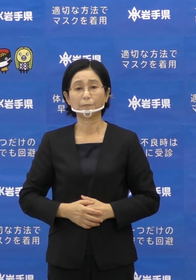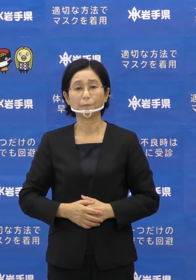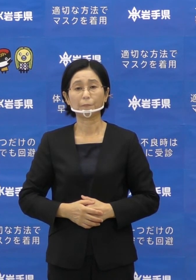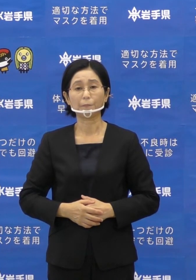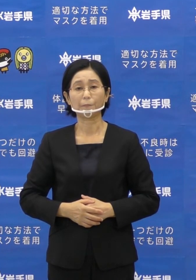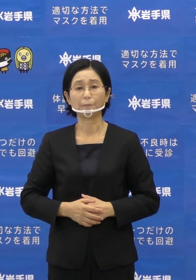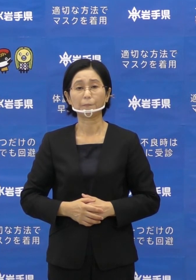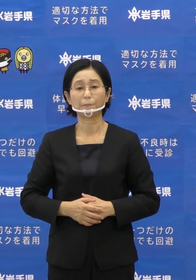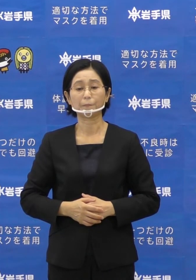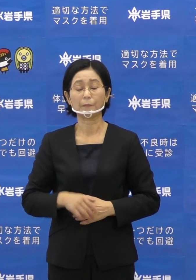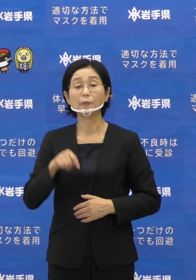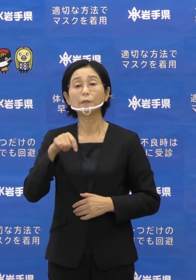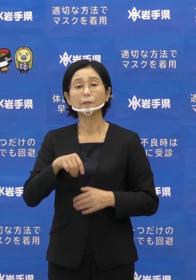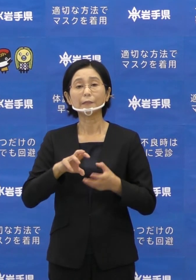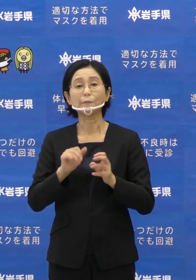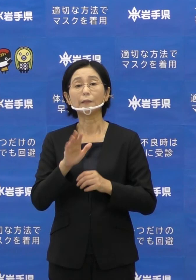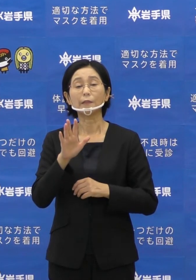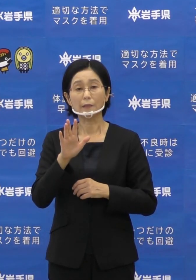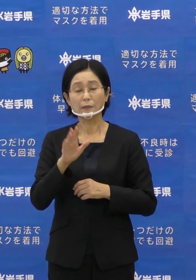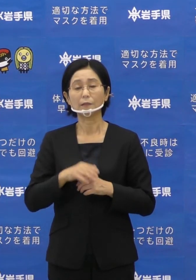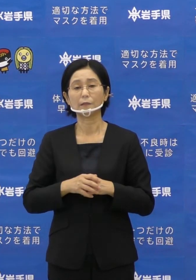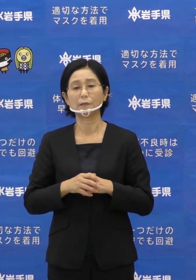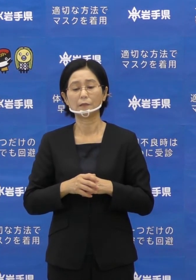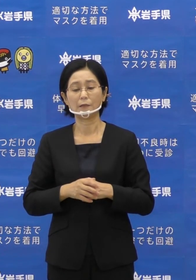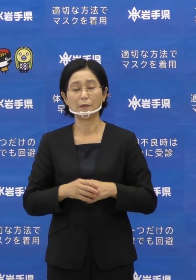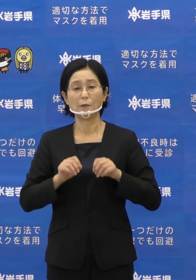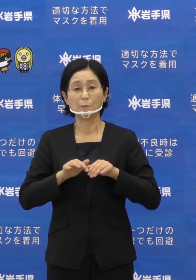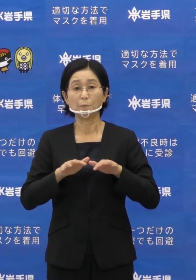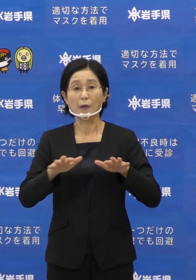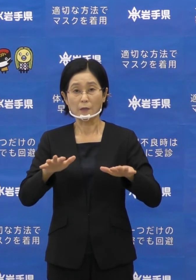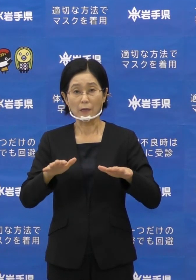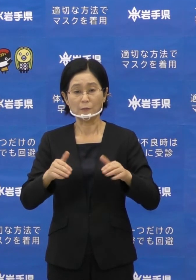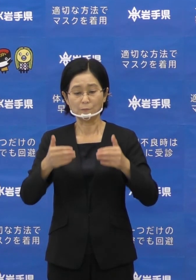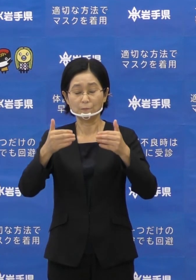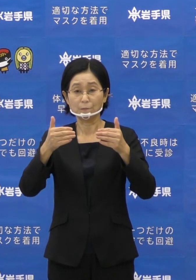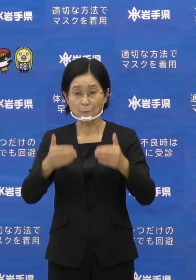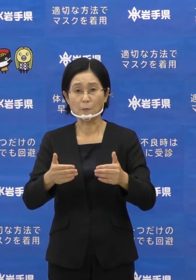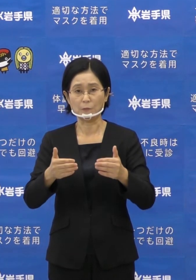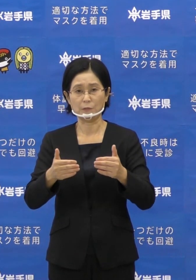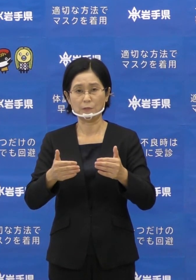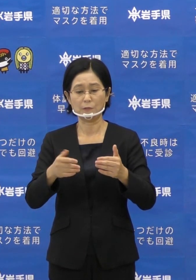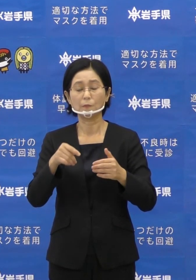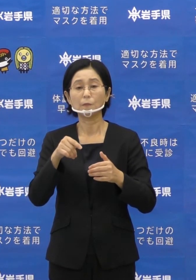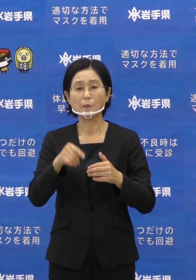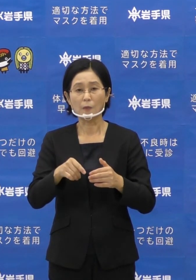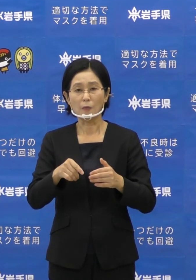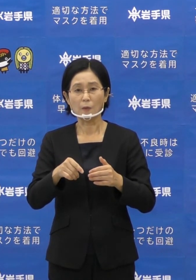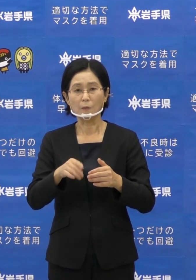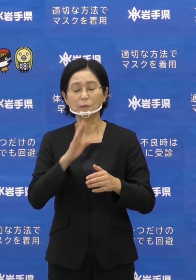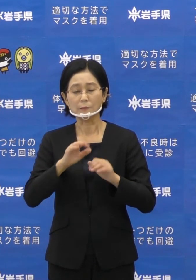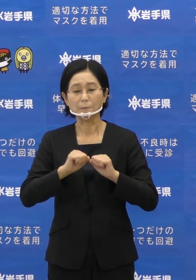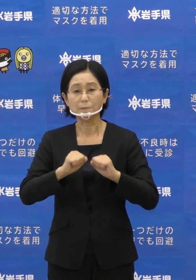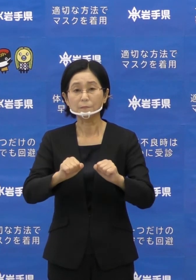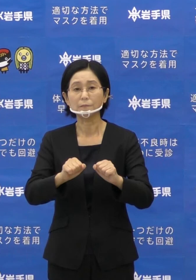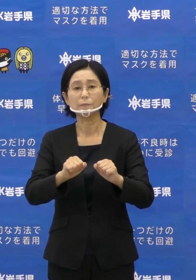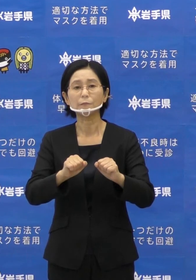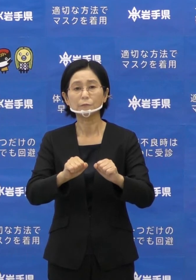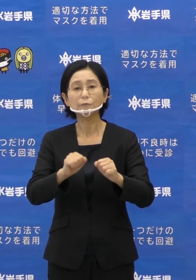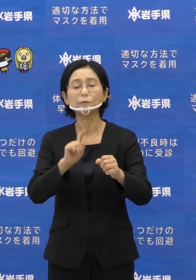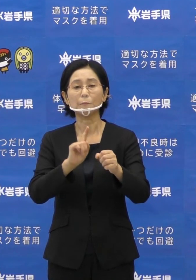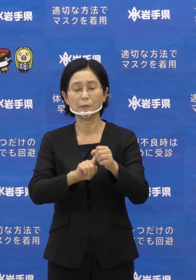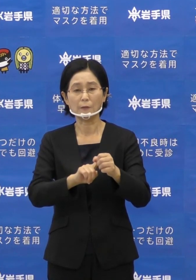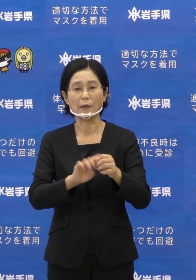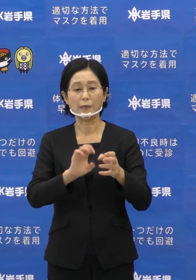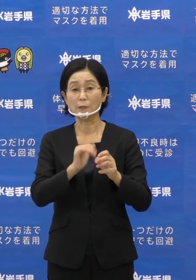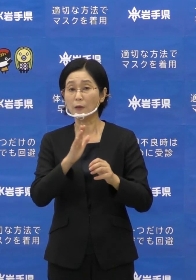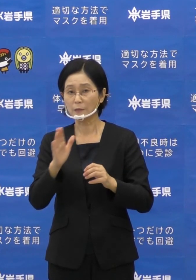岩手でまん延防止等重点措置を行う場合のこの、岩手県内におけるさまざま